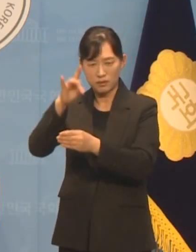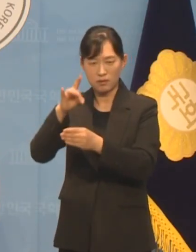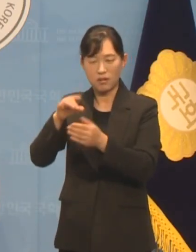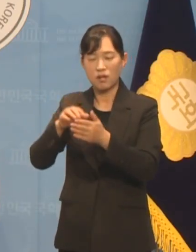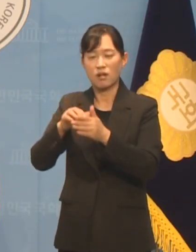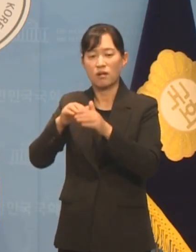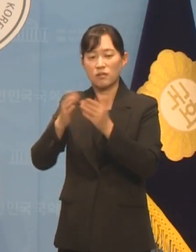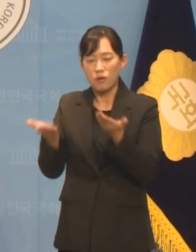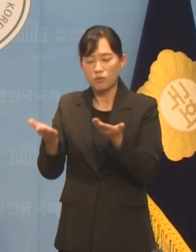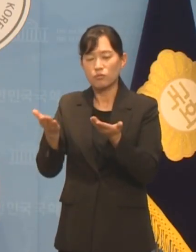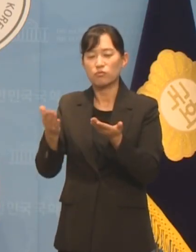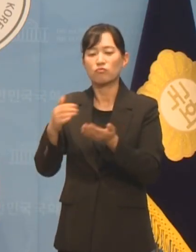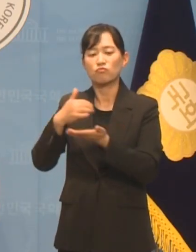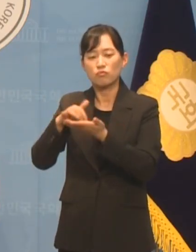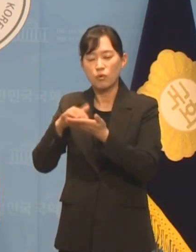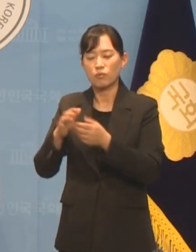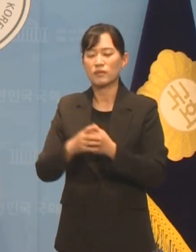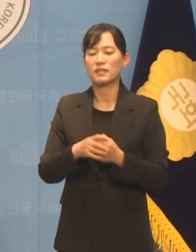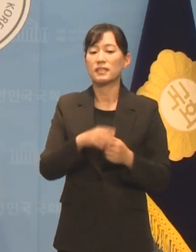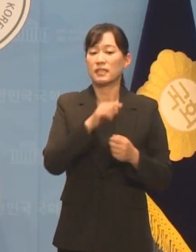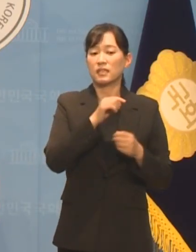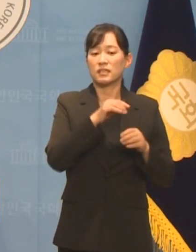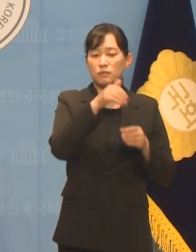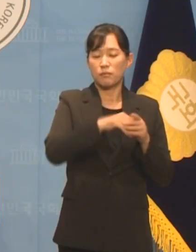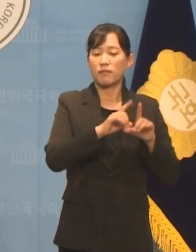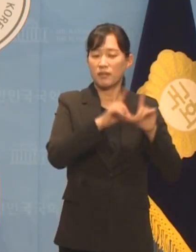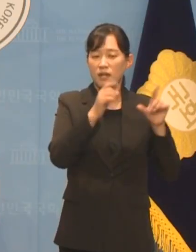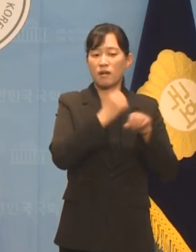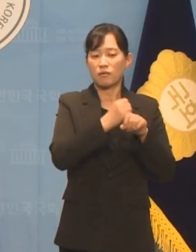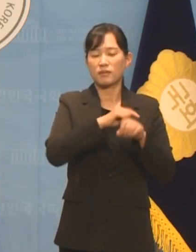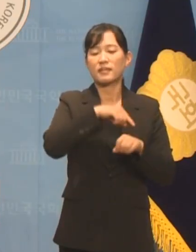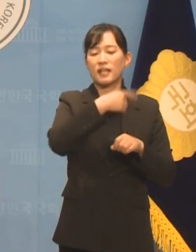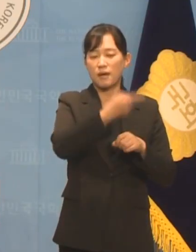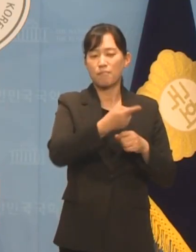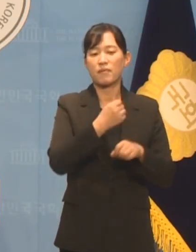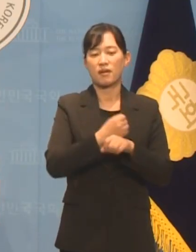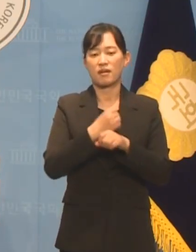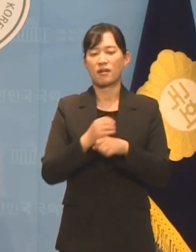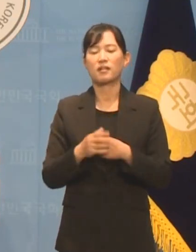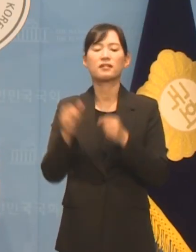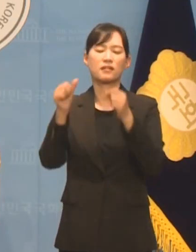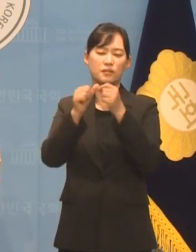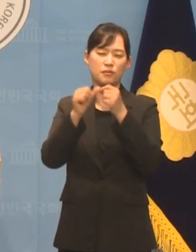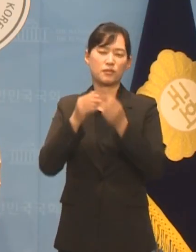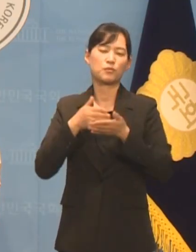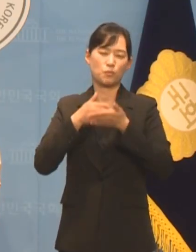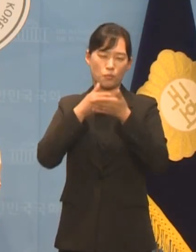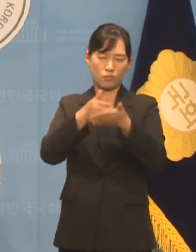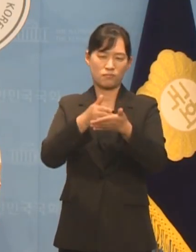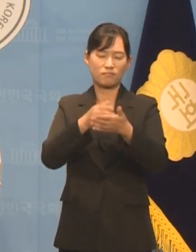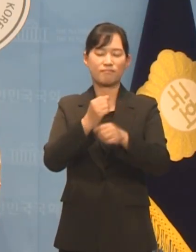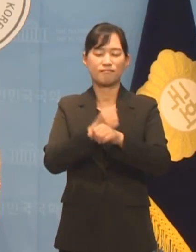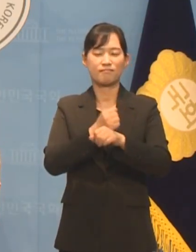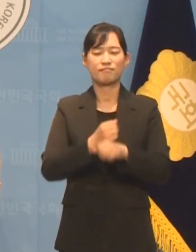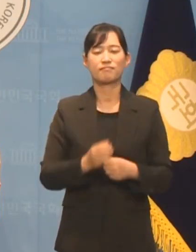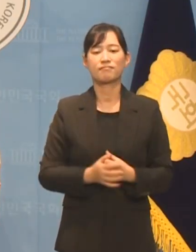개함한 후에 당일 투표함을 개함하라. 이런 5가지 요구를 하고